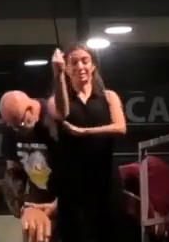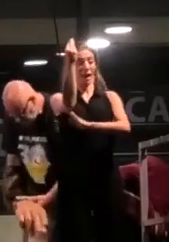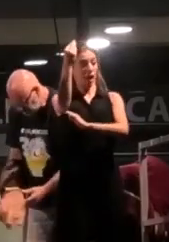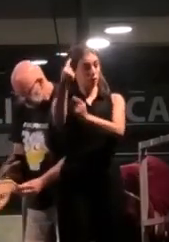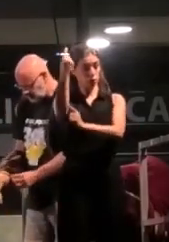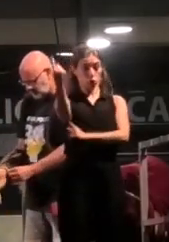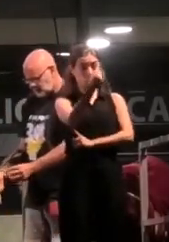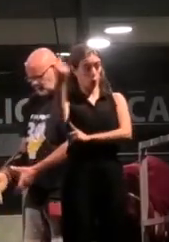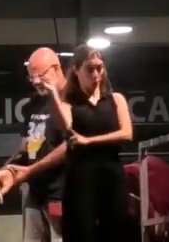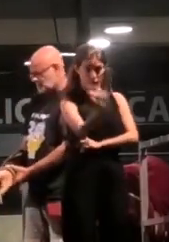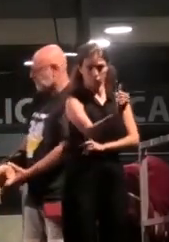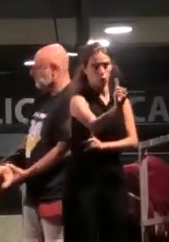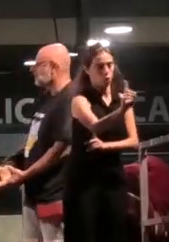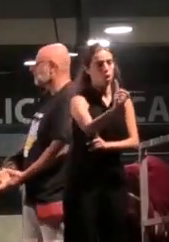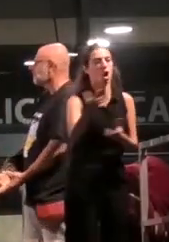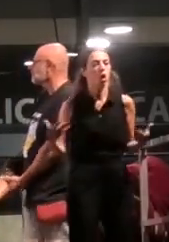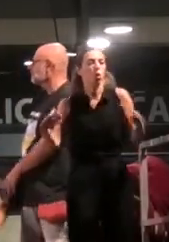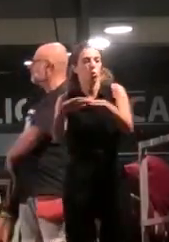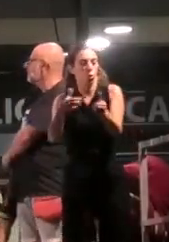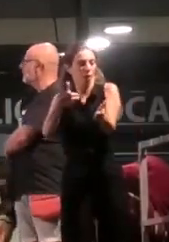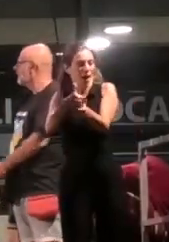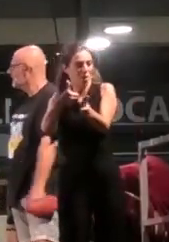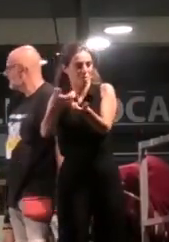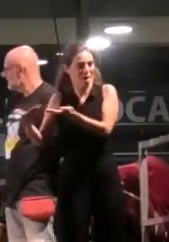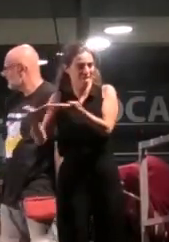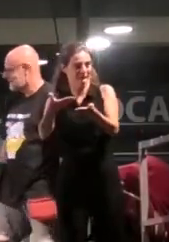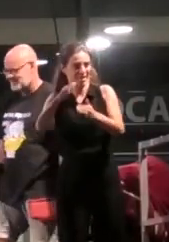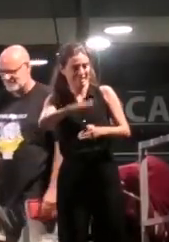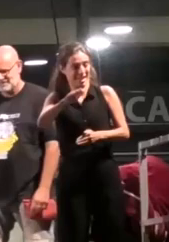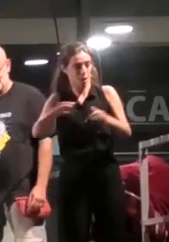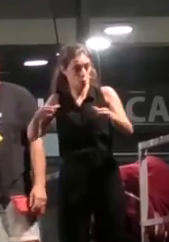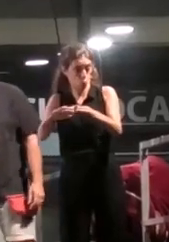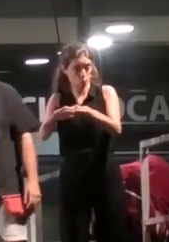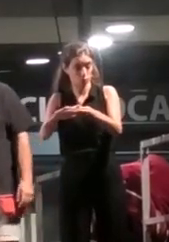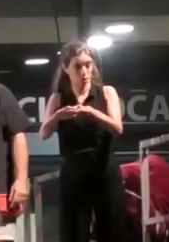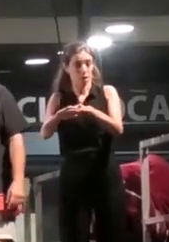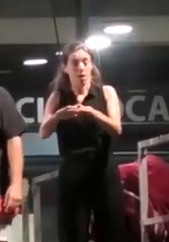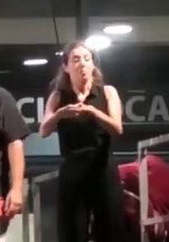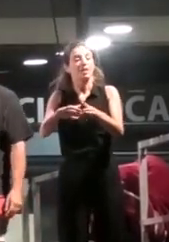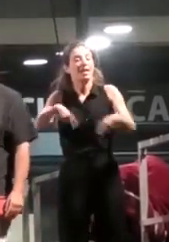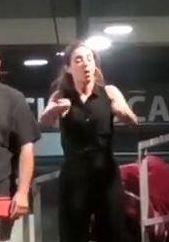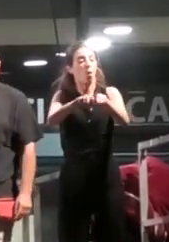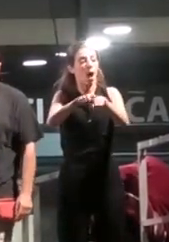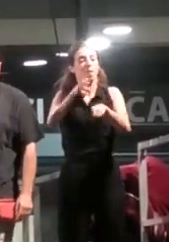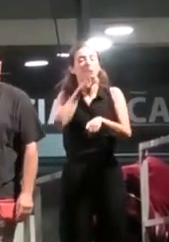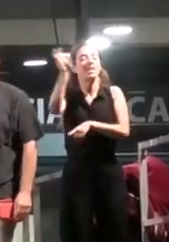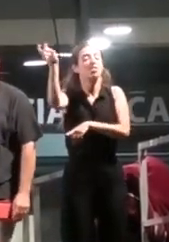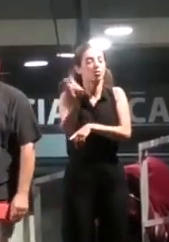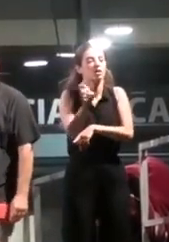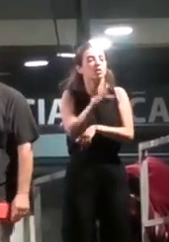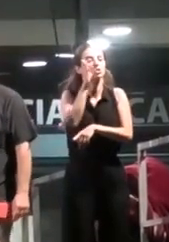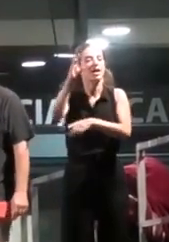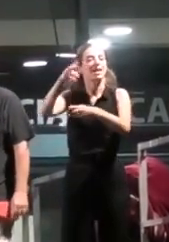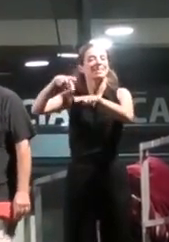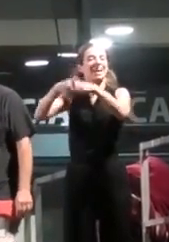arribar sols a Cambrils. Ho van fer acompanyats d'un grup de nanos, que, al igual que els gegants, venim de del taller Ingenio